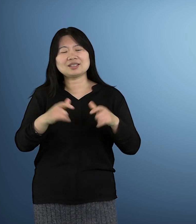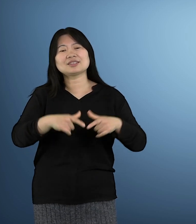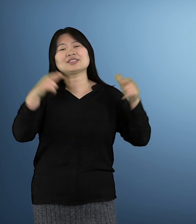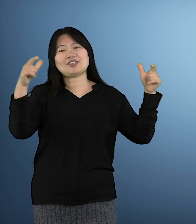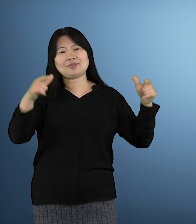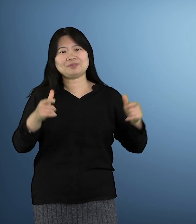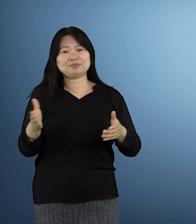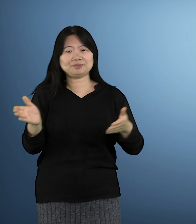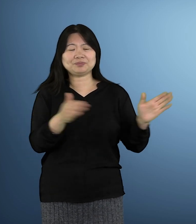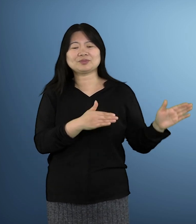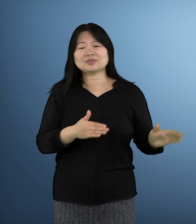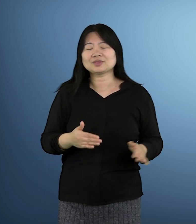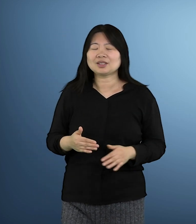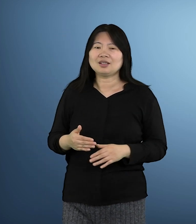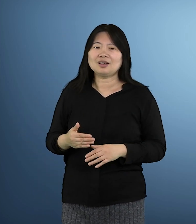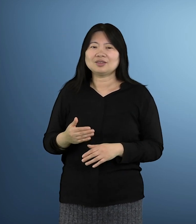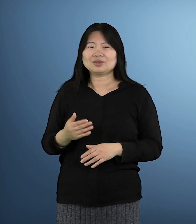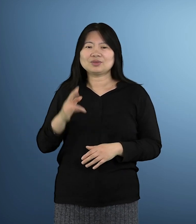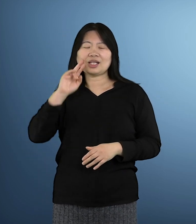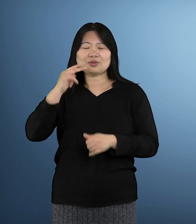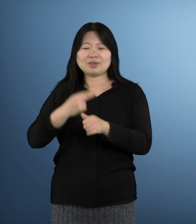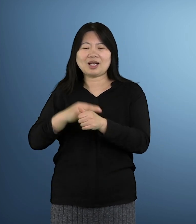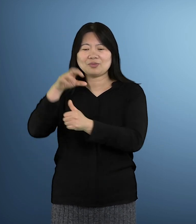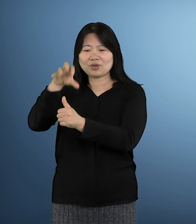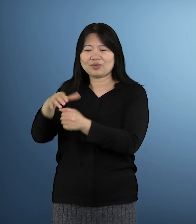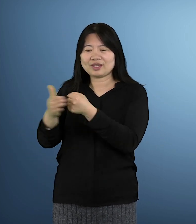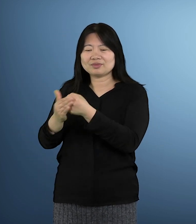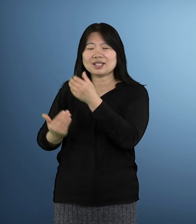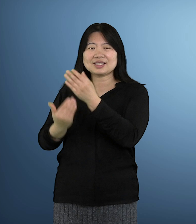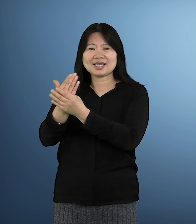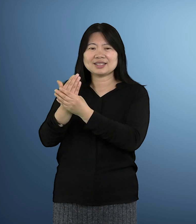두 번째 종류를 보십시다.